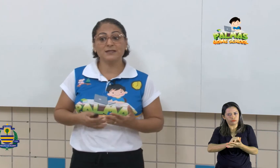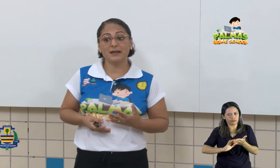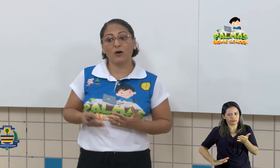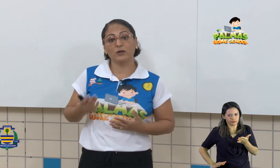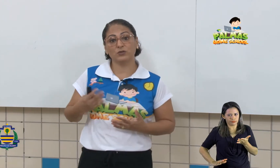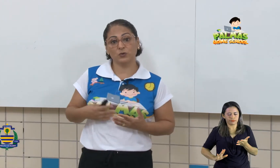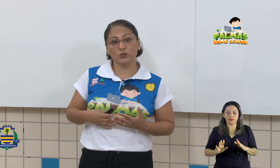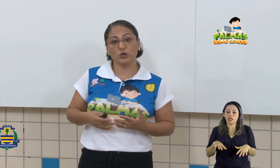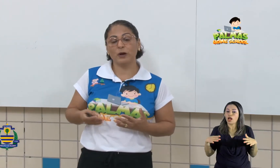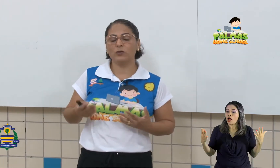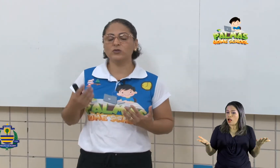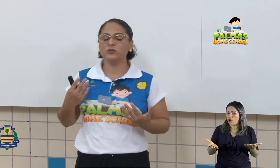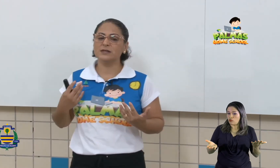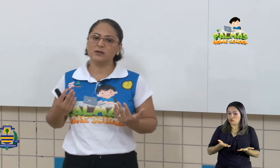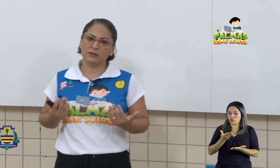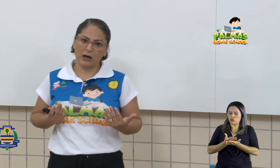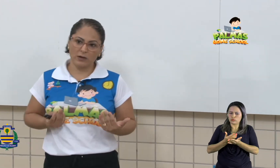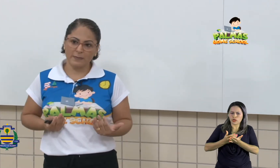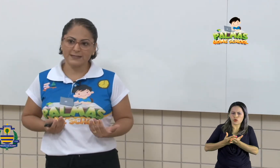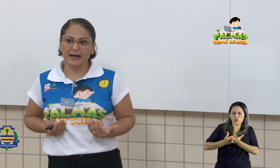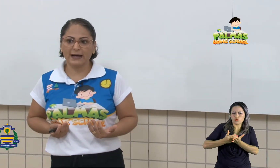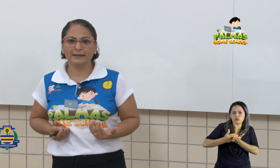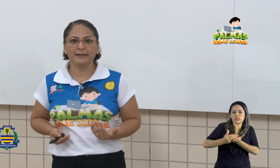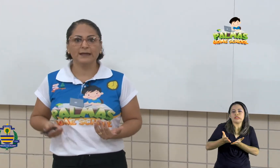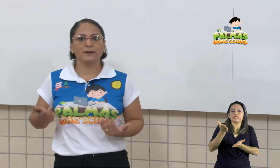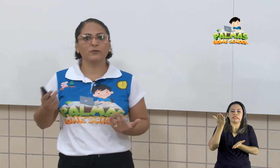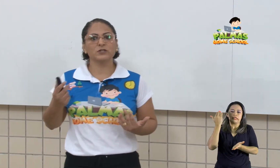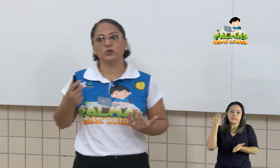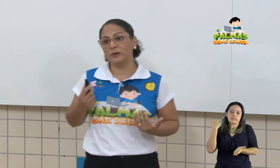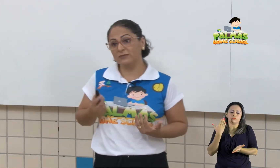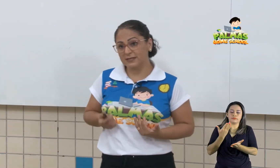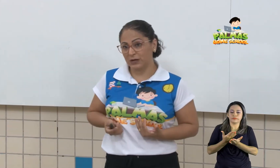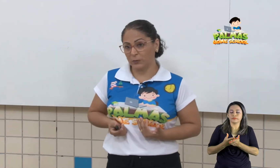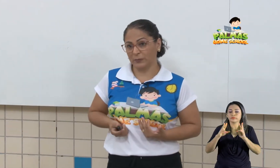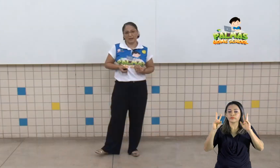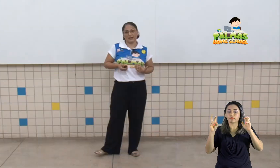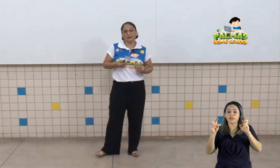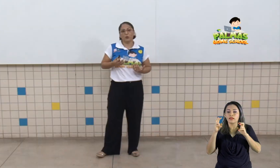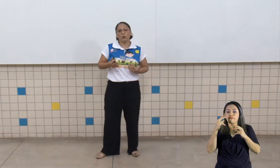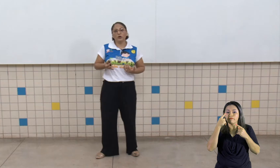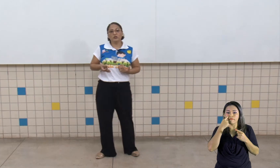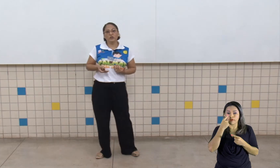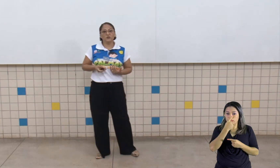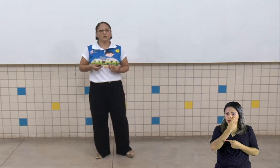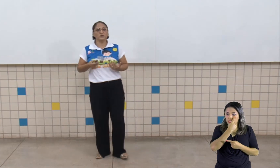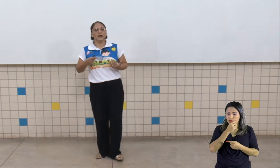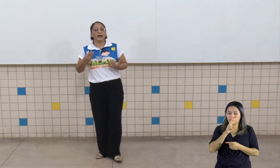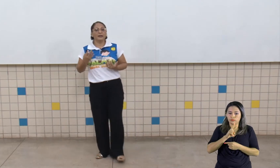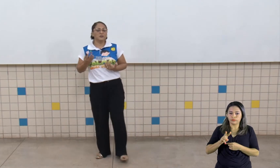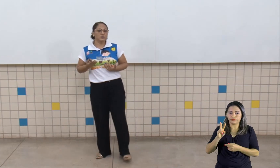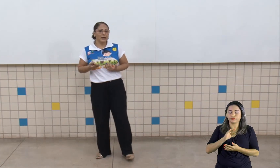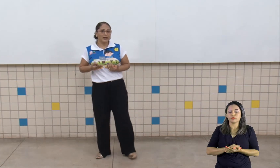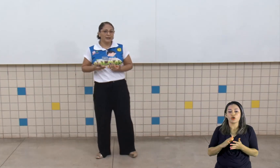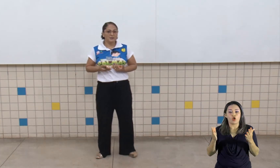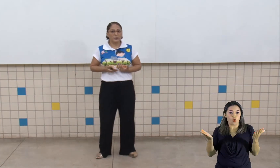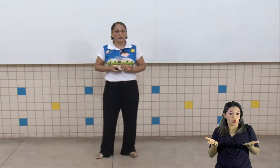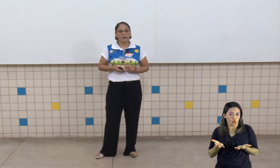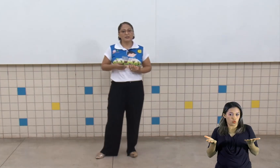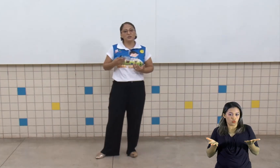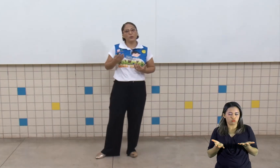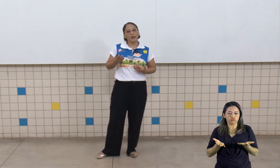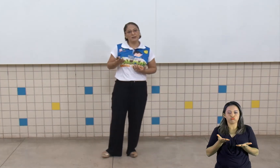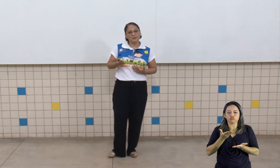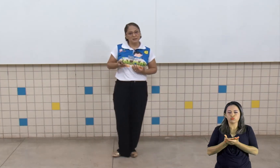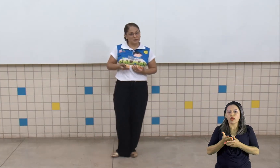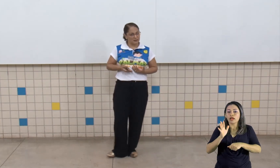A nossa aula de hoje é uma continuação da aula passada, que foi sobre a visão. Então, hoje nós vamos estudar a respeito